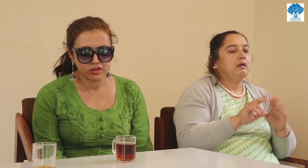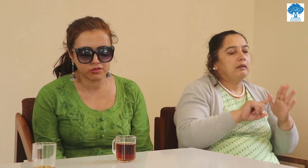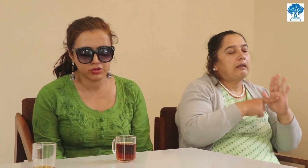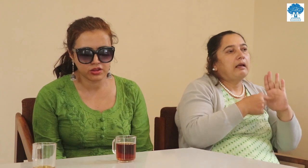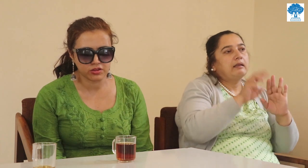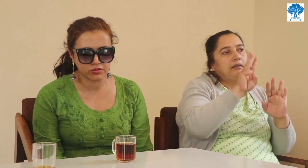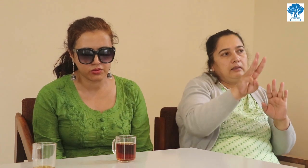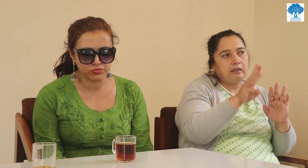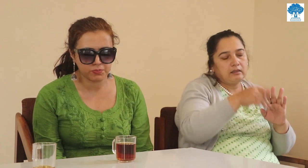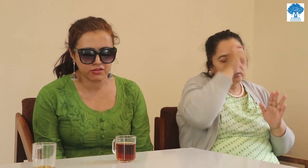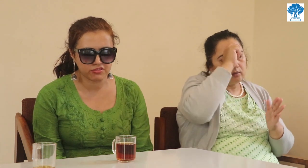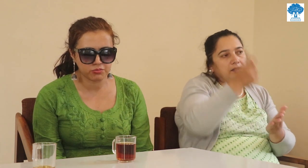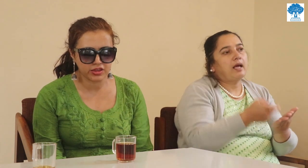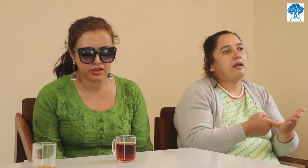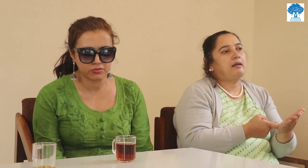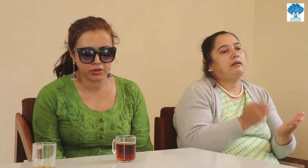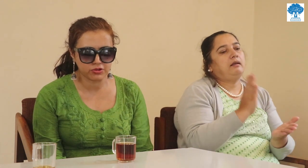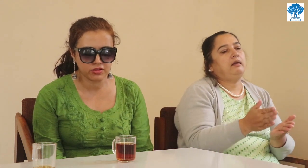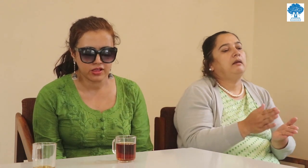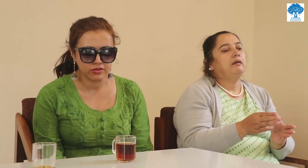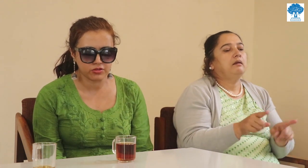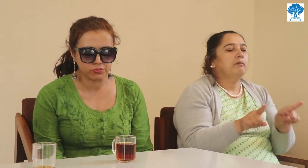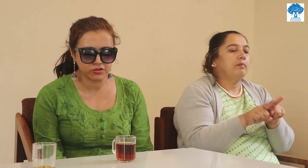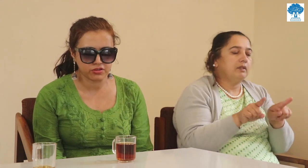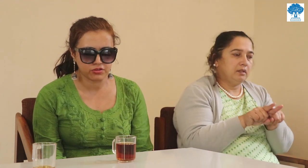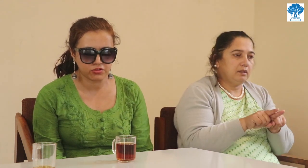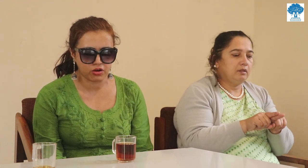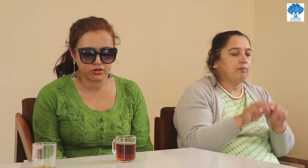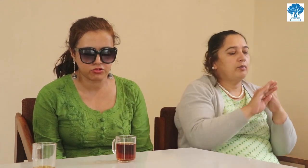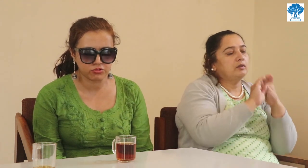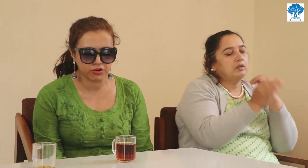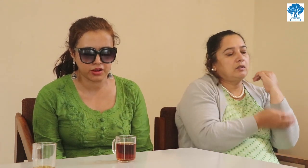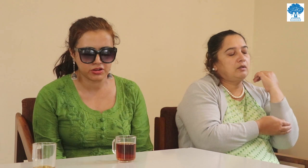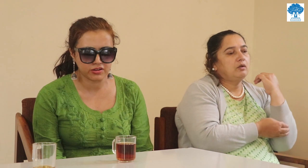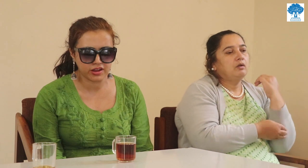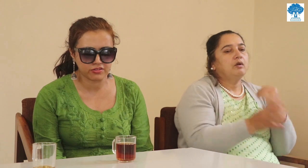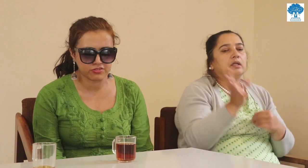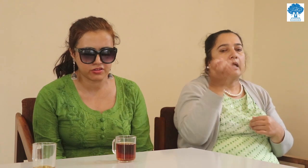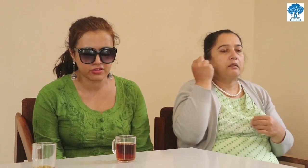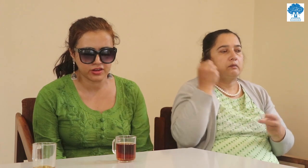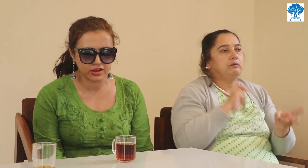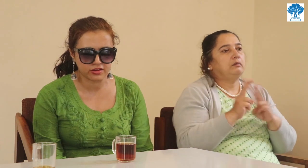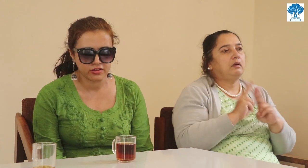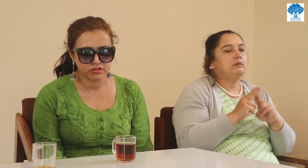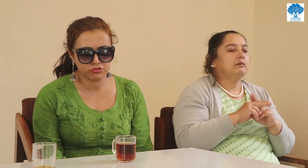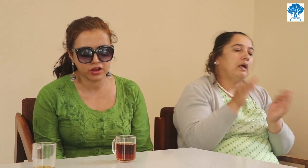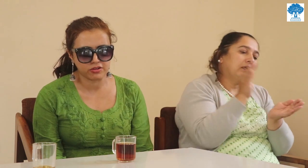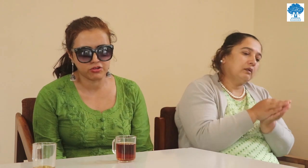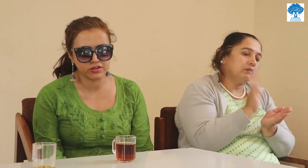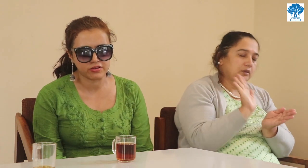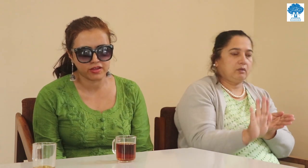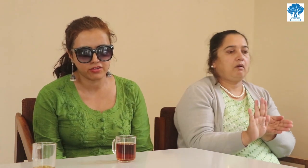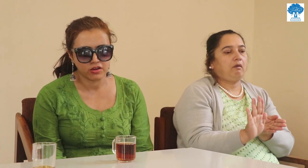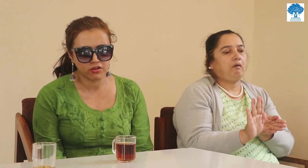र संविधान नेपालको संविधानमा पनि प्रजननको हक जुन फन्डामेन्टल राइट अन्तर्गतै राखेर त्यो